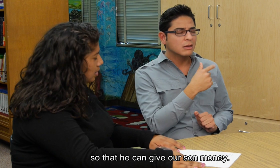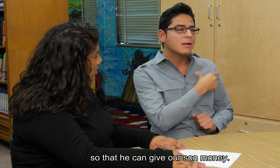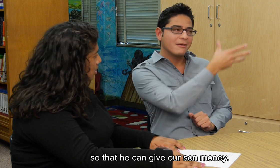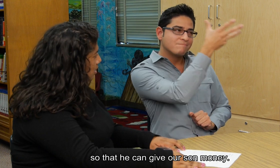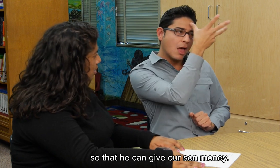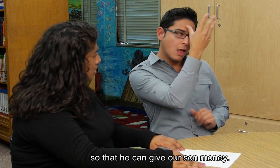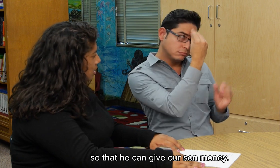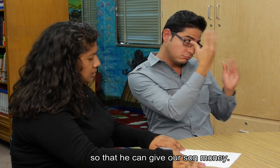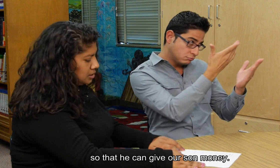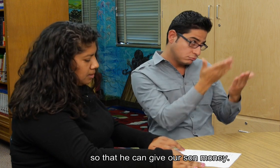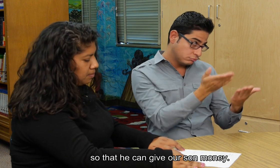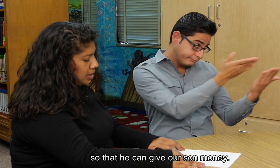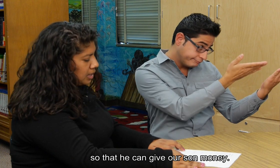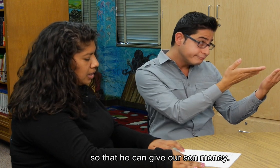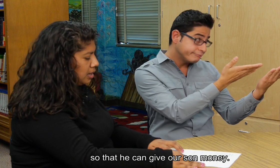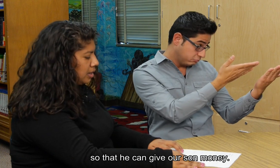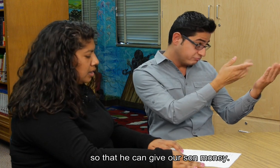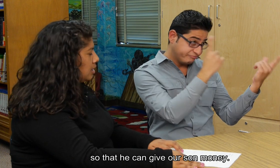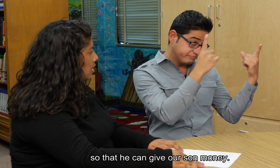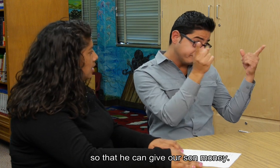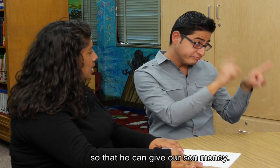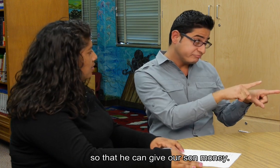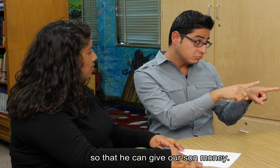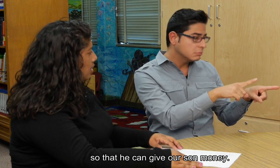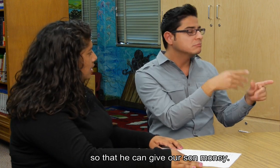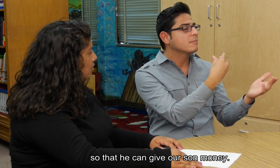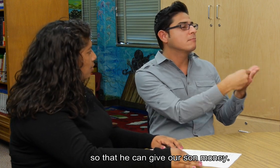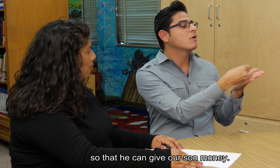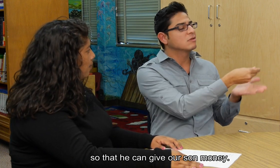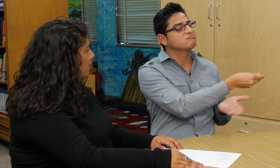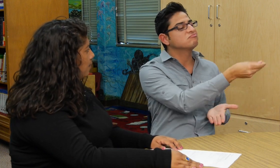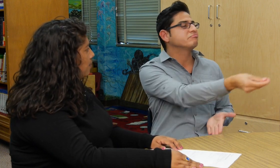y este para que le dé dinero al niño